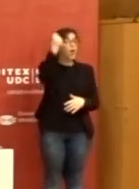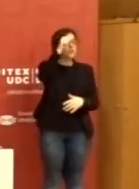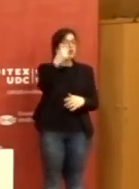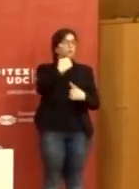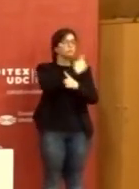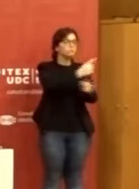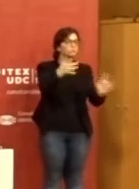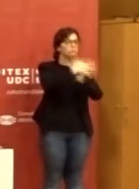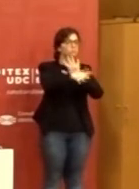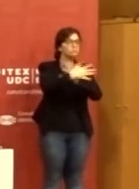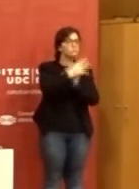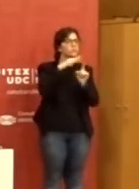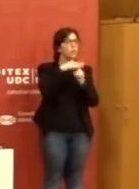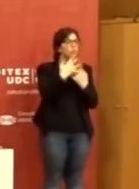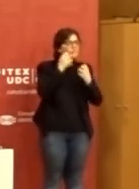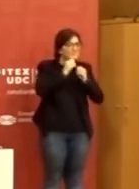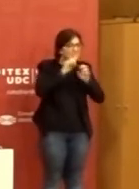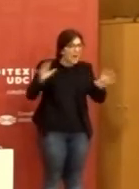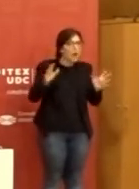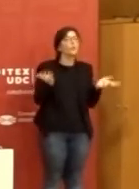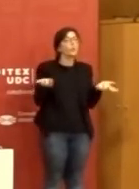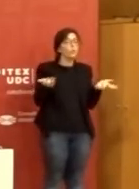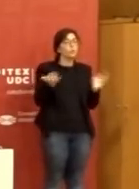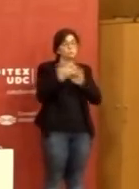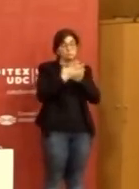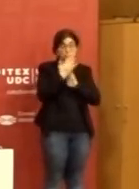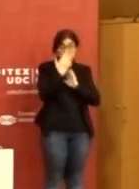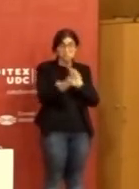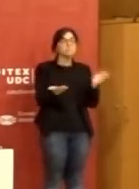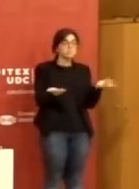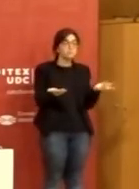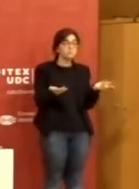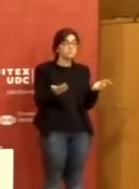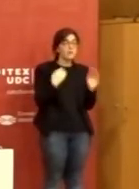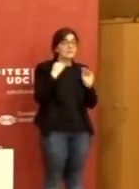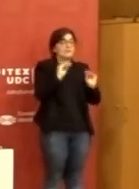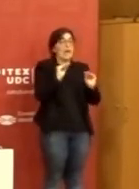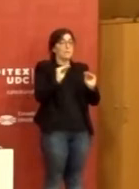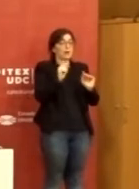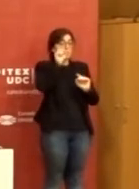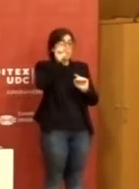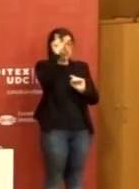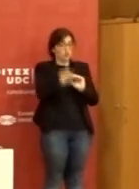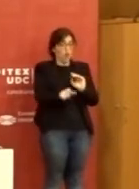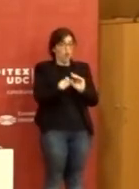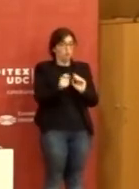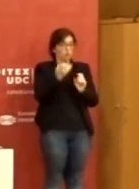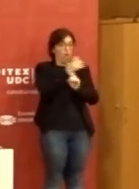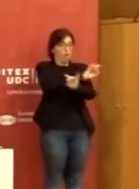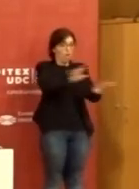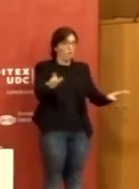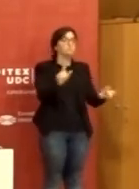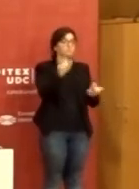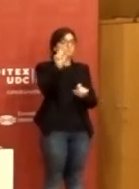les explicó la situación, bueno, hablaría con ellos. Me llama la atención que después de una conversación de un profesor, los chicos recapacitaran